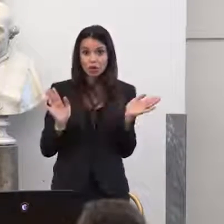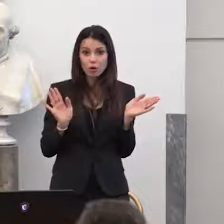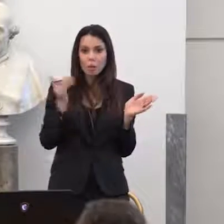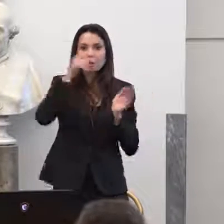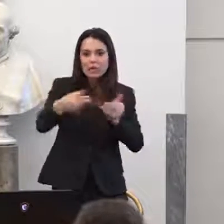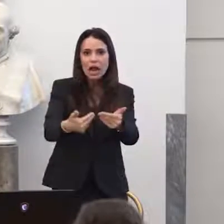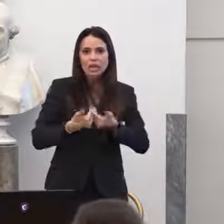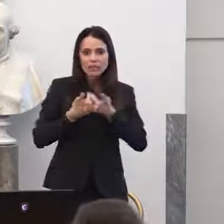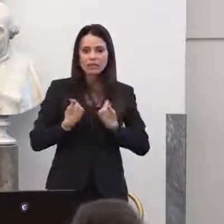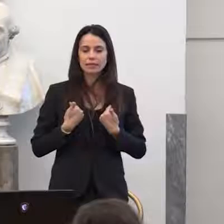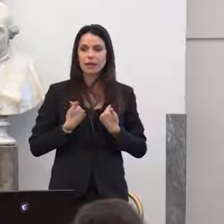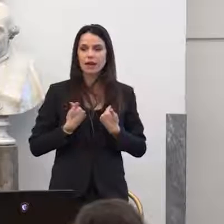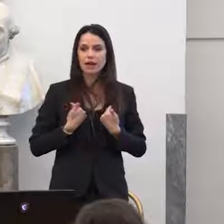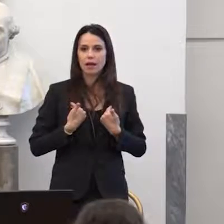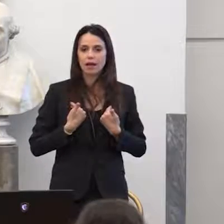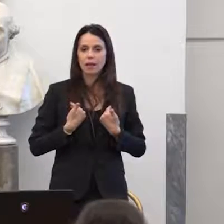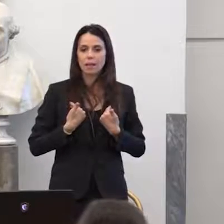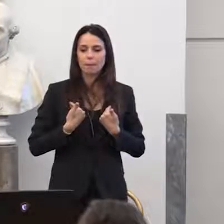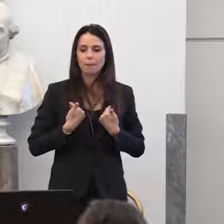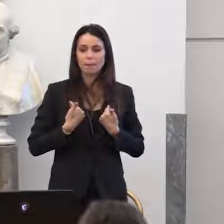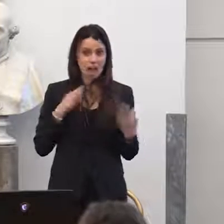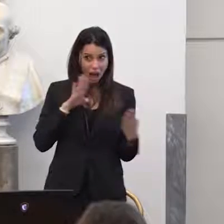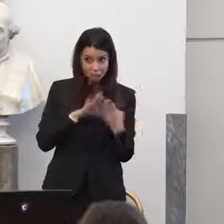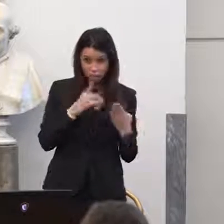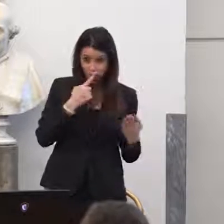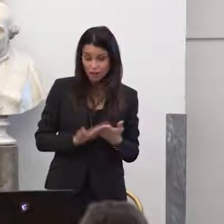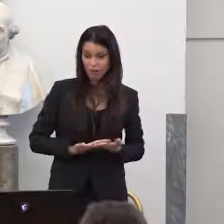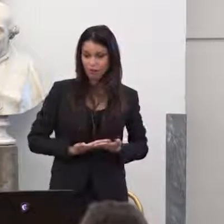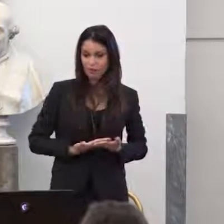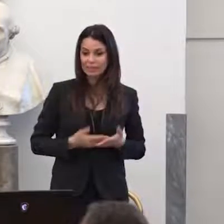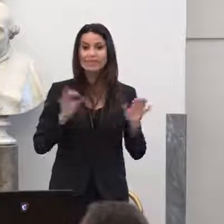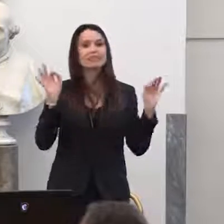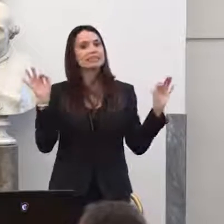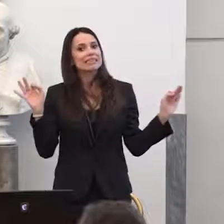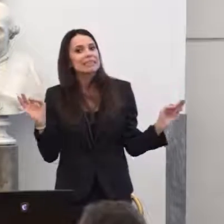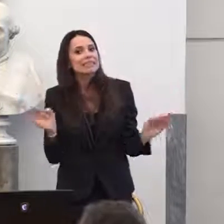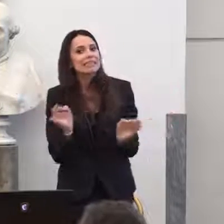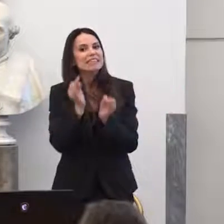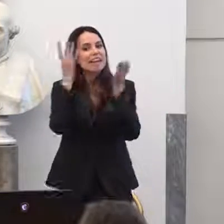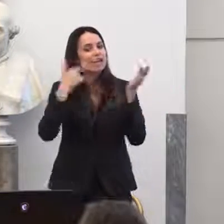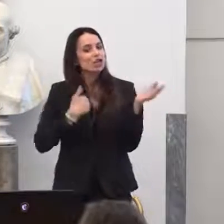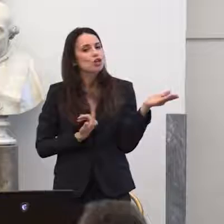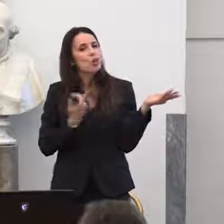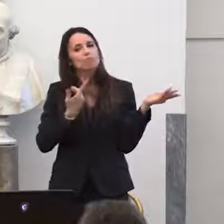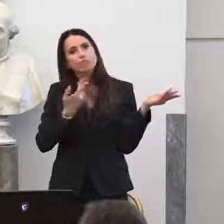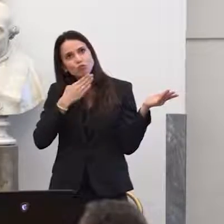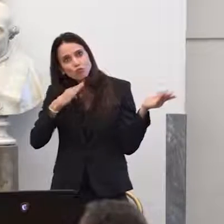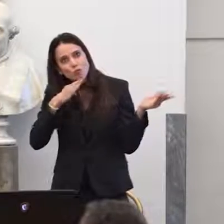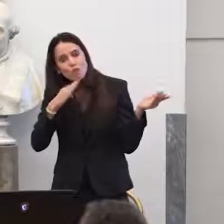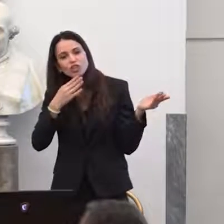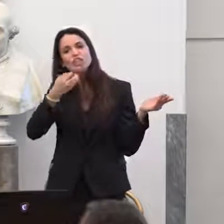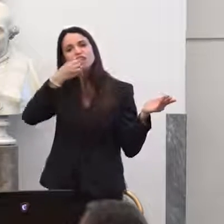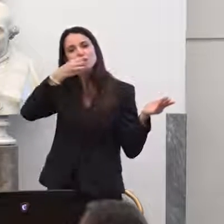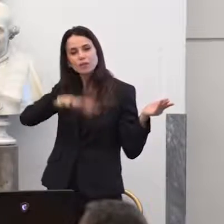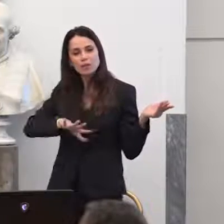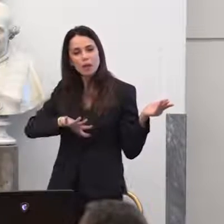Non è questo, secondo me, l'approccio. Anche perché se non sono stato abbastanza sfortunato alla romana,